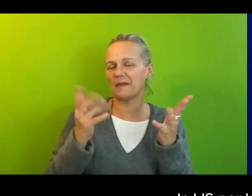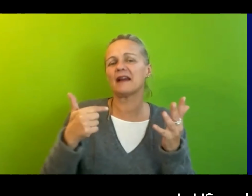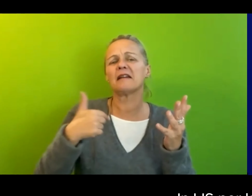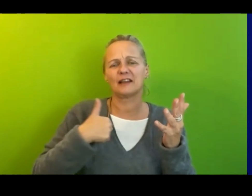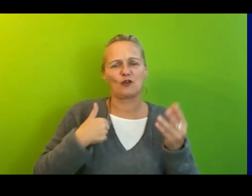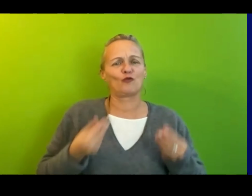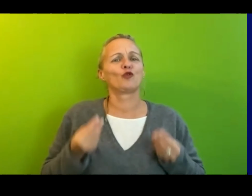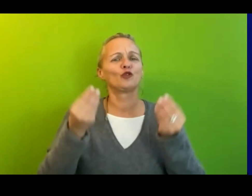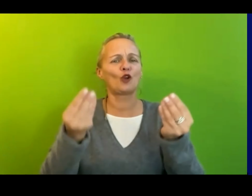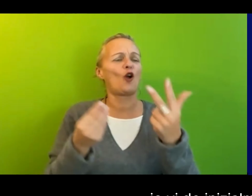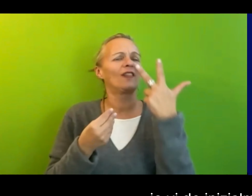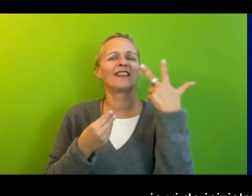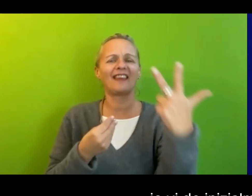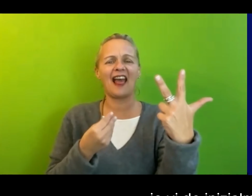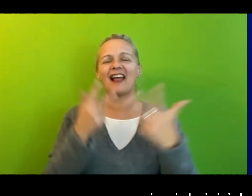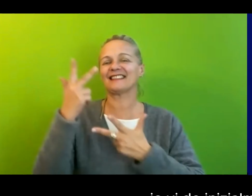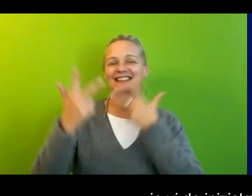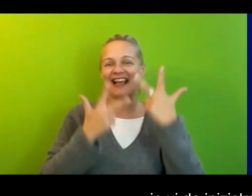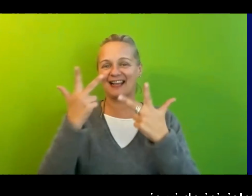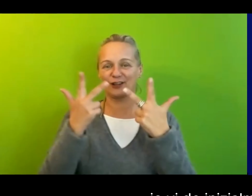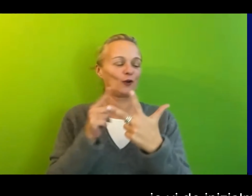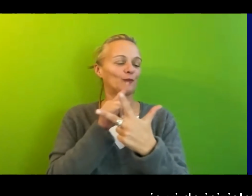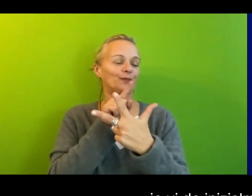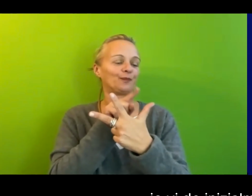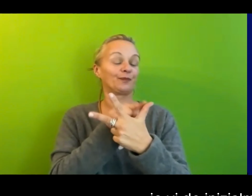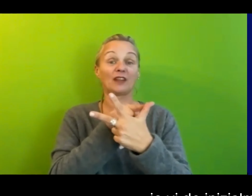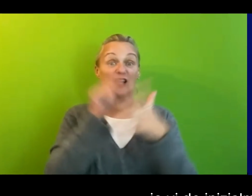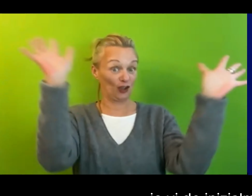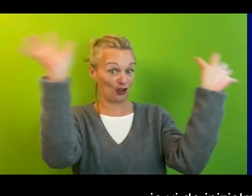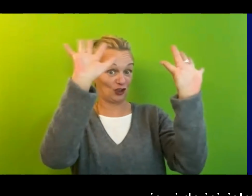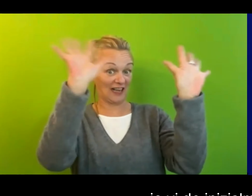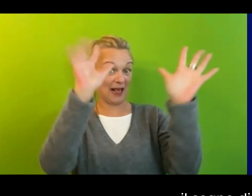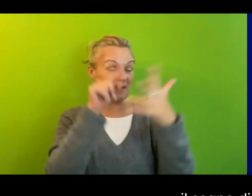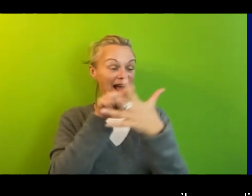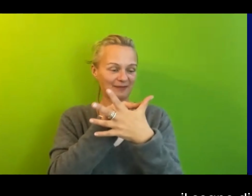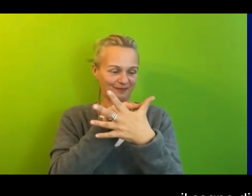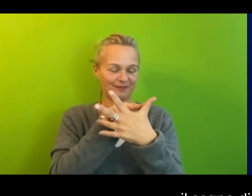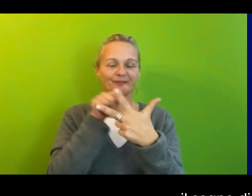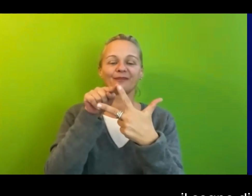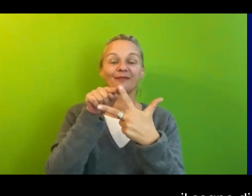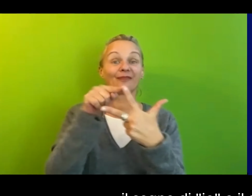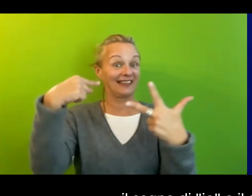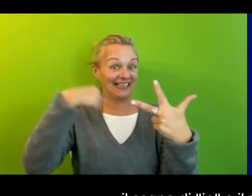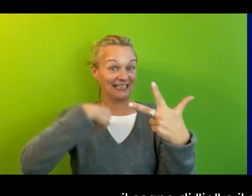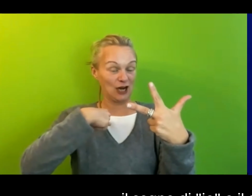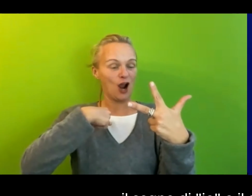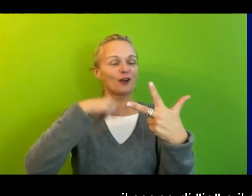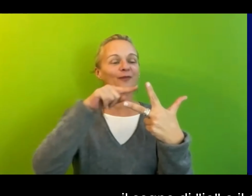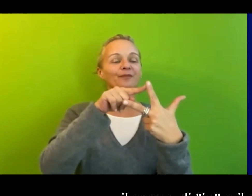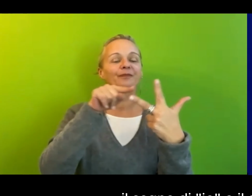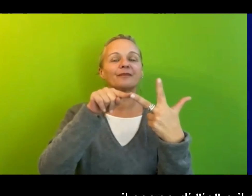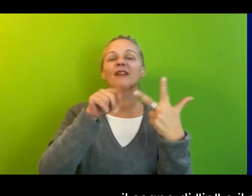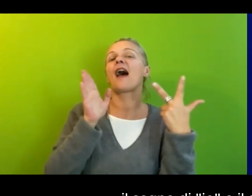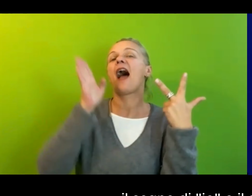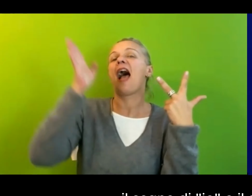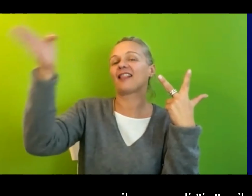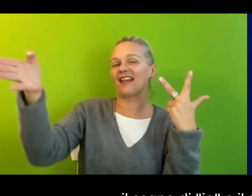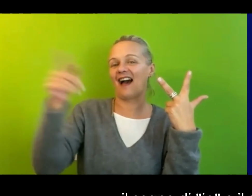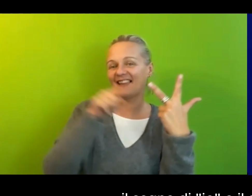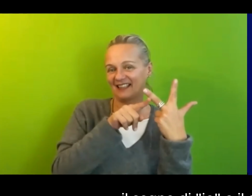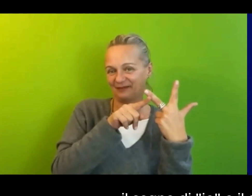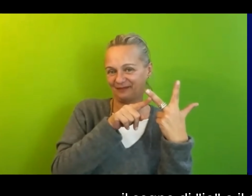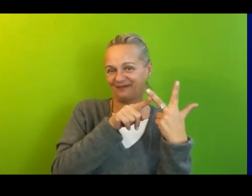la struttura, io vi do inizialmente tre segni, il segno di cinema, il segno di io